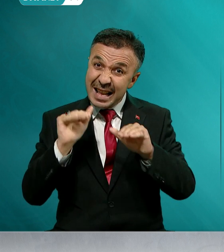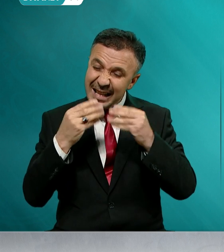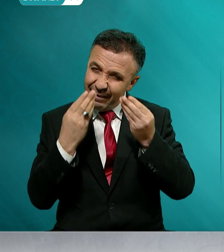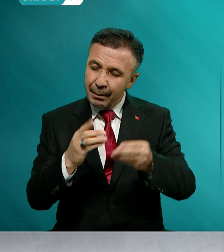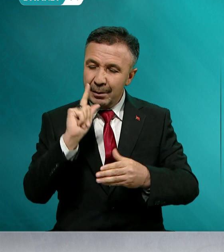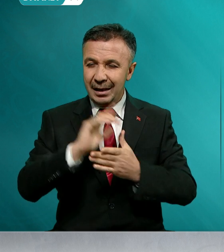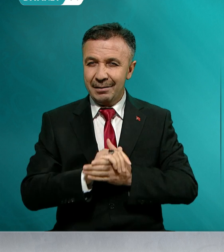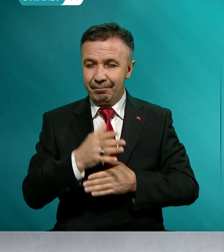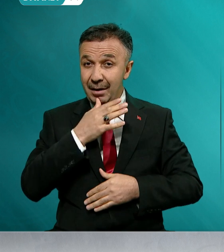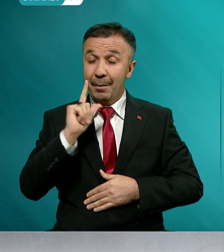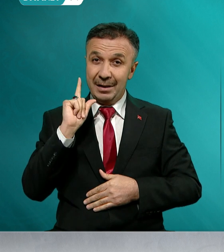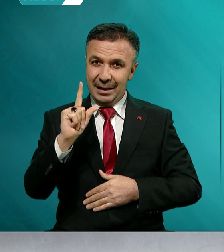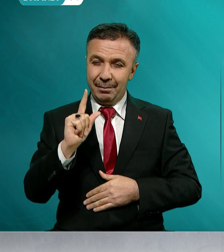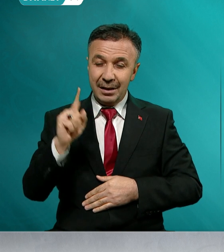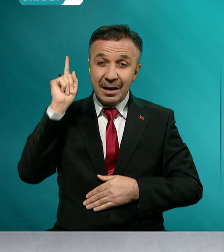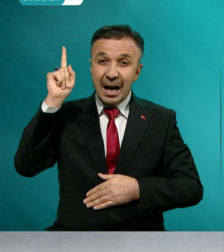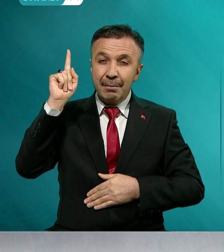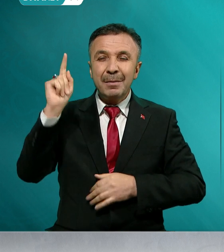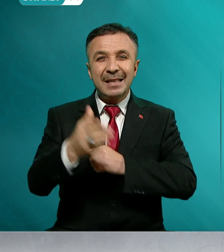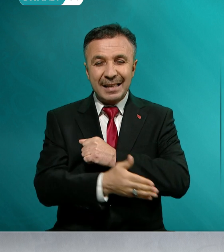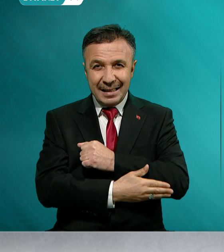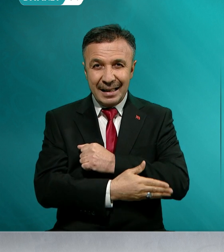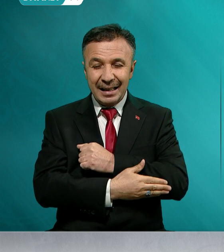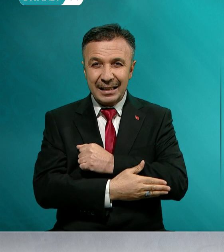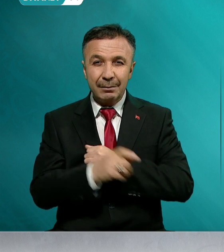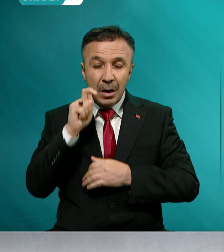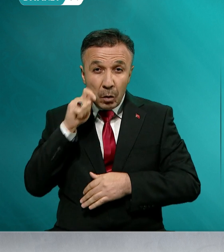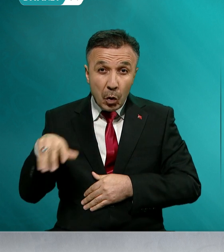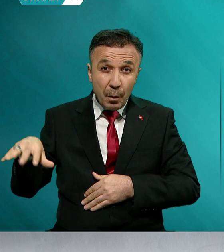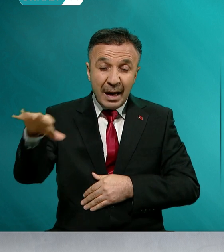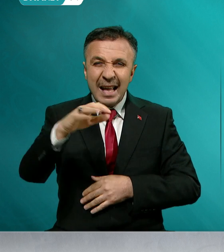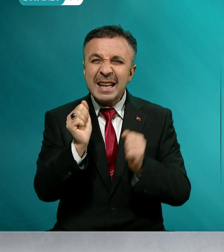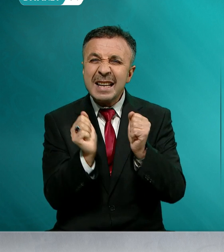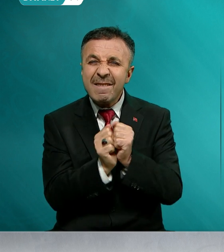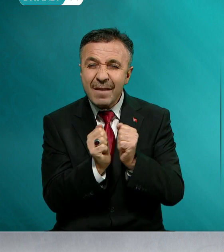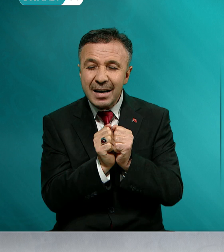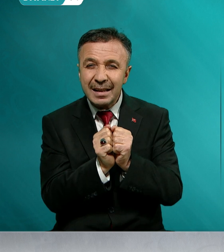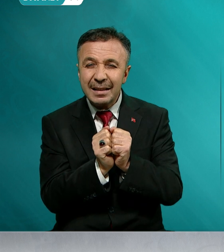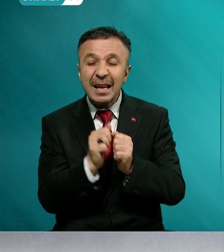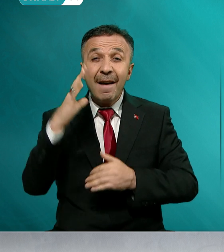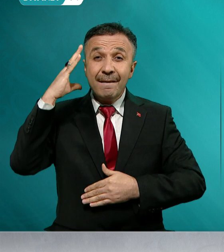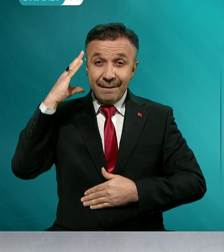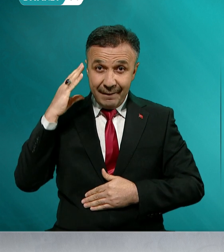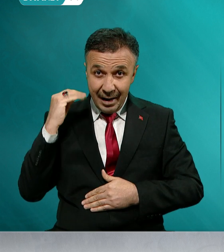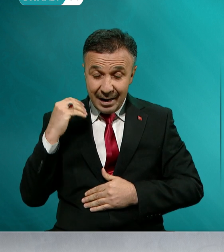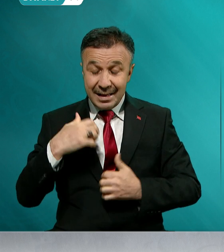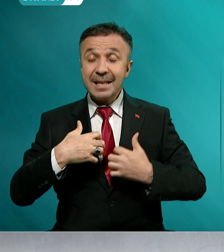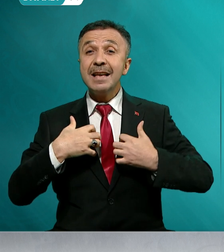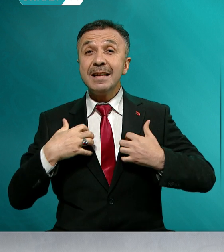bilelim ki rabbimiz'in yardımı müminlerin vahdet-i feraseti